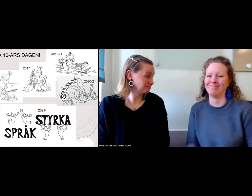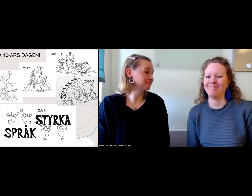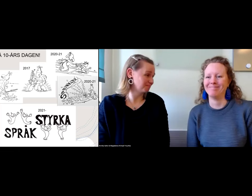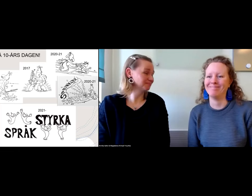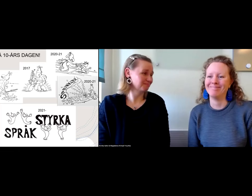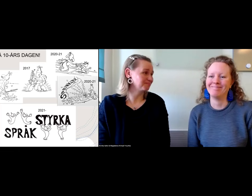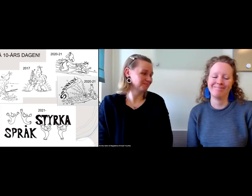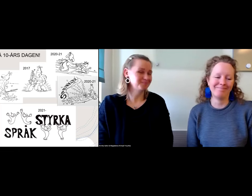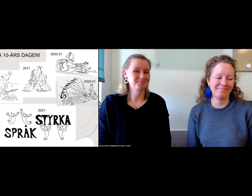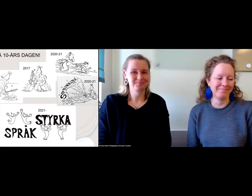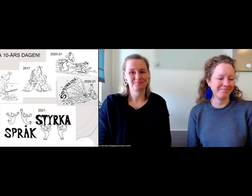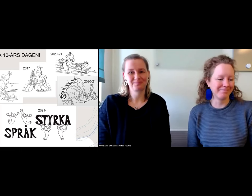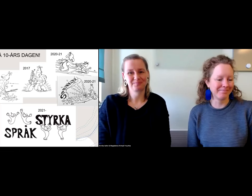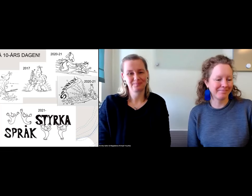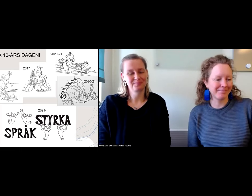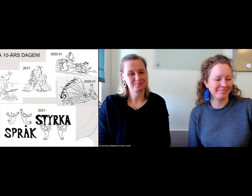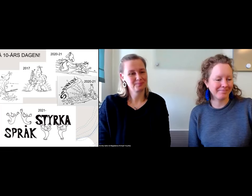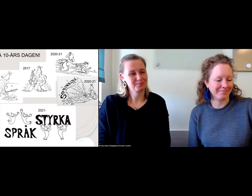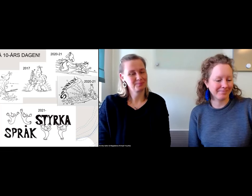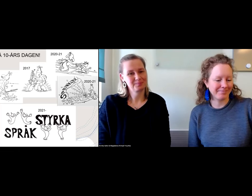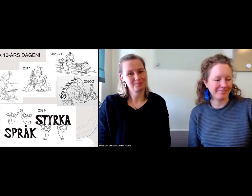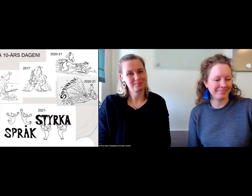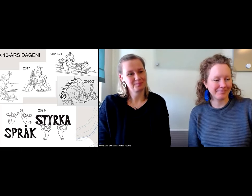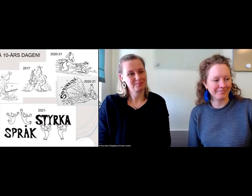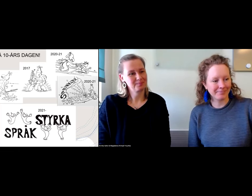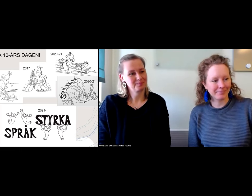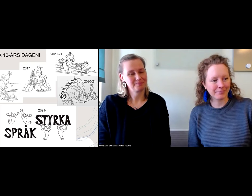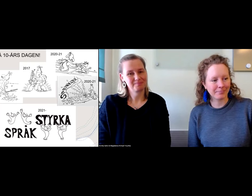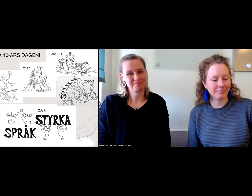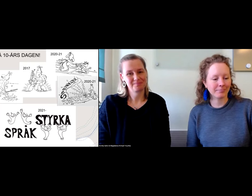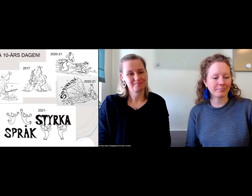kuitenkin tehty, että hanasta vuotaa vettä.